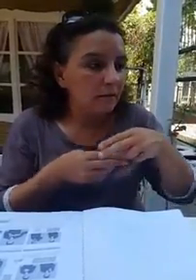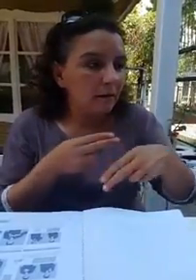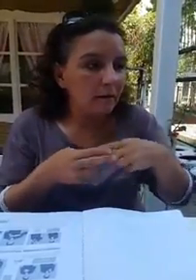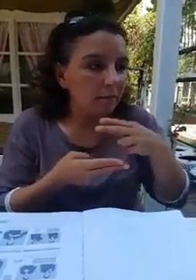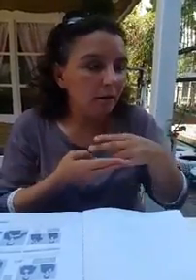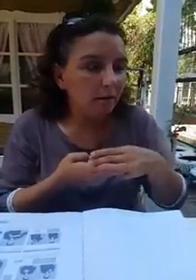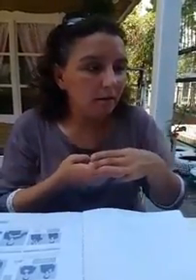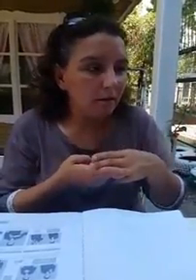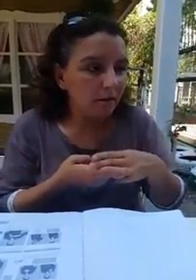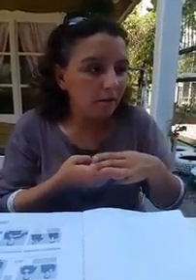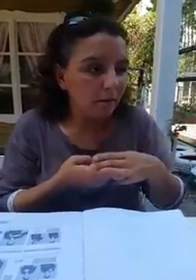sarma,